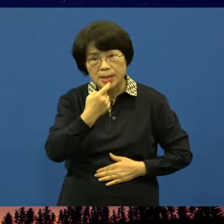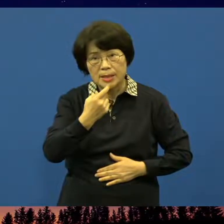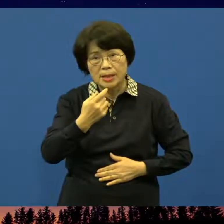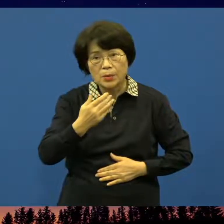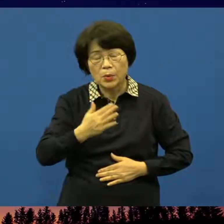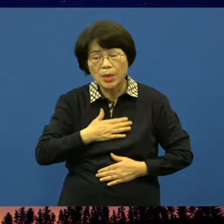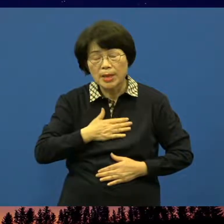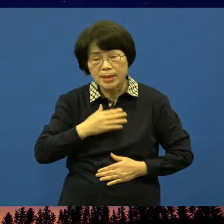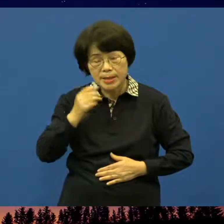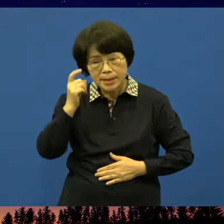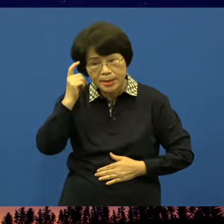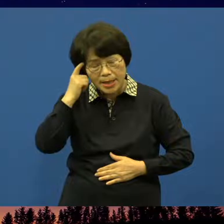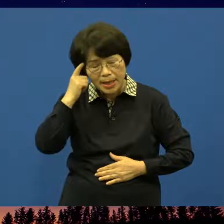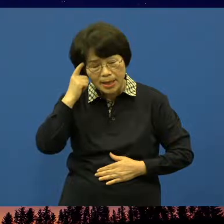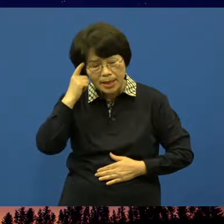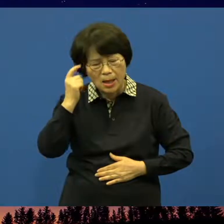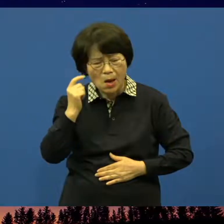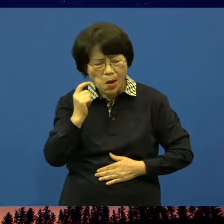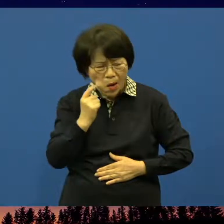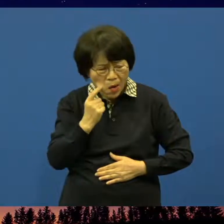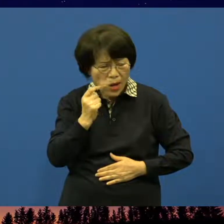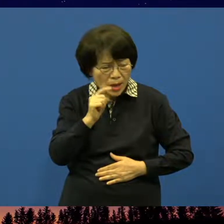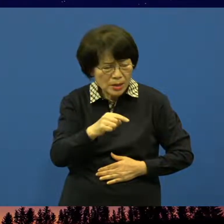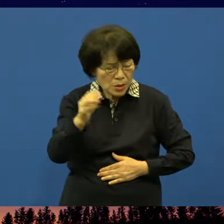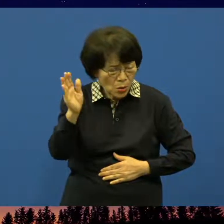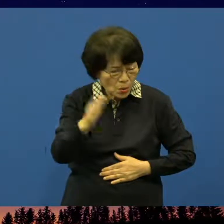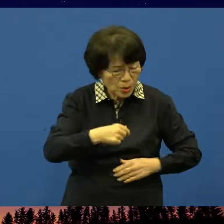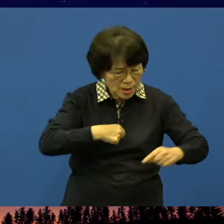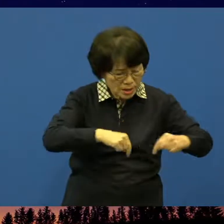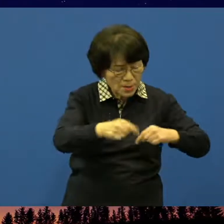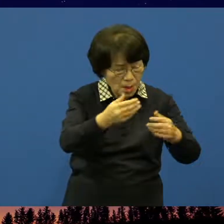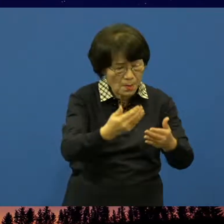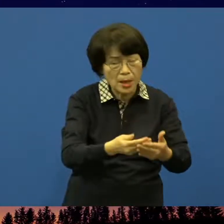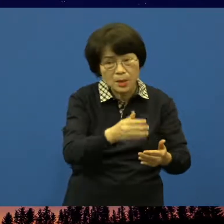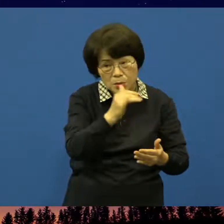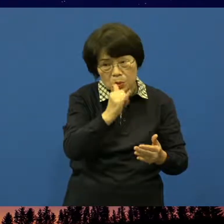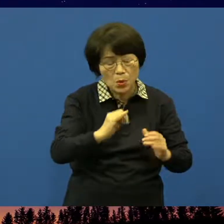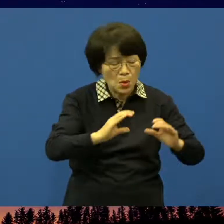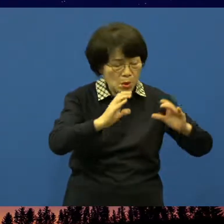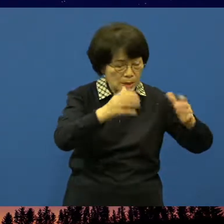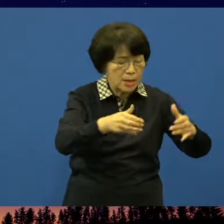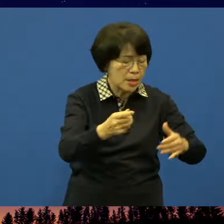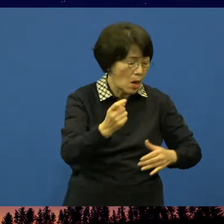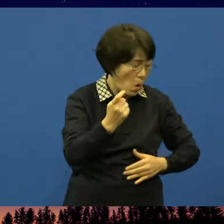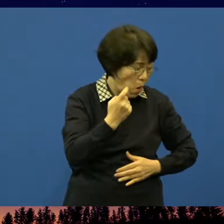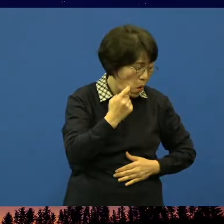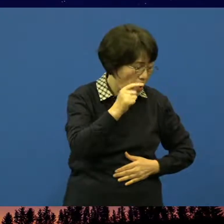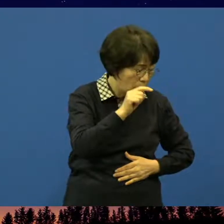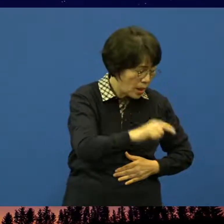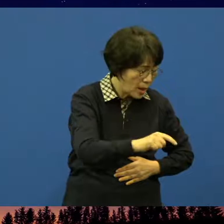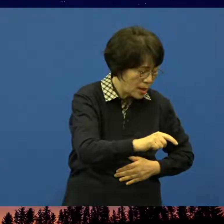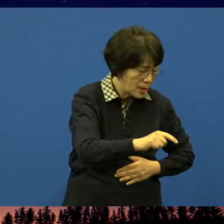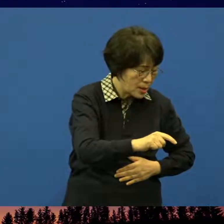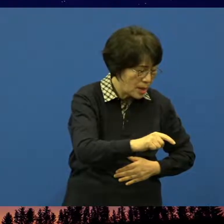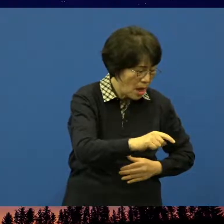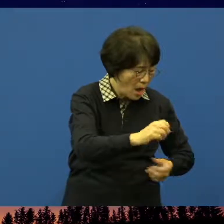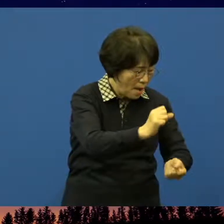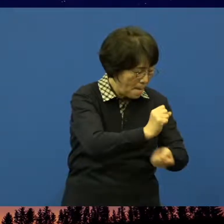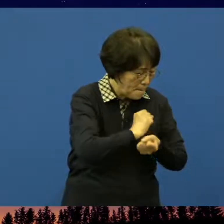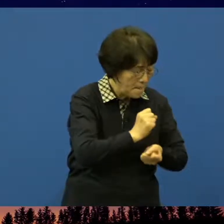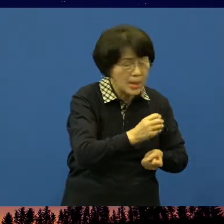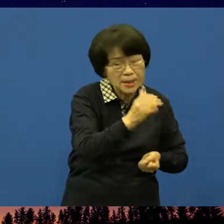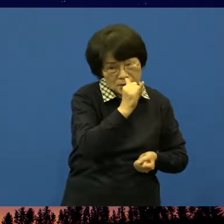생각이 그런 거짓된 것들로부터 지배를 받을 수 있고 세상의 그 거짓된 것들의 오염을 받을 수